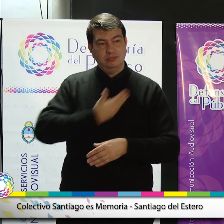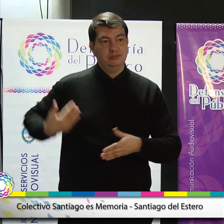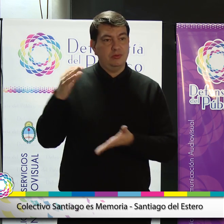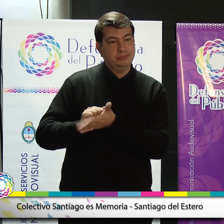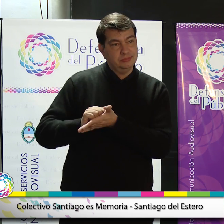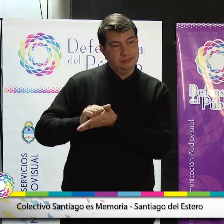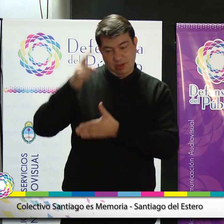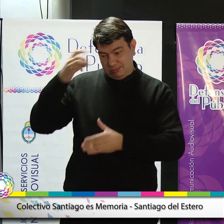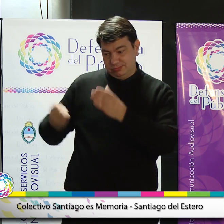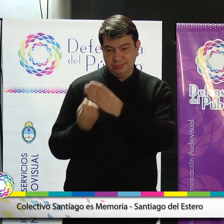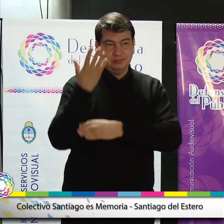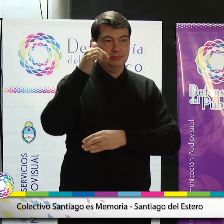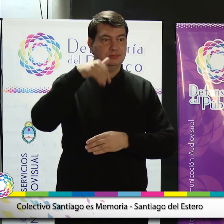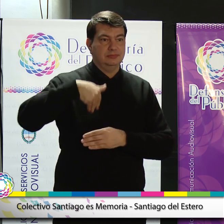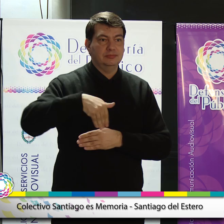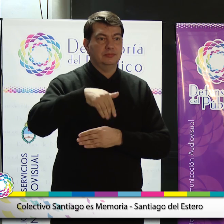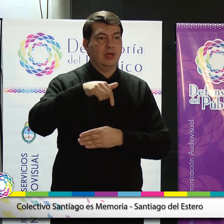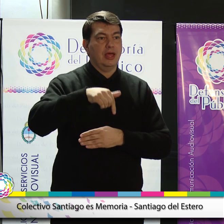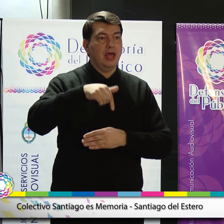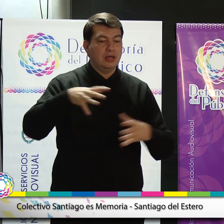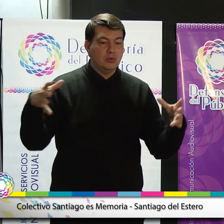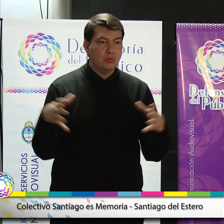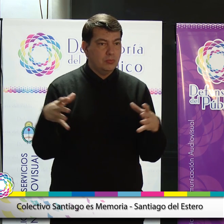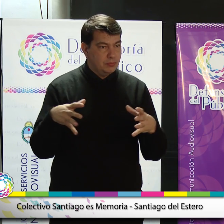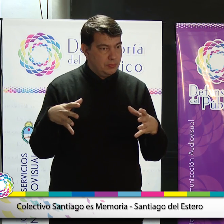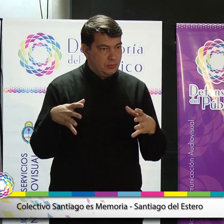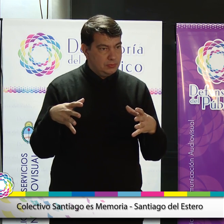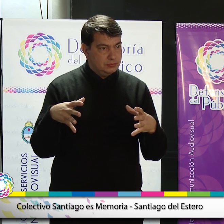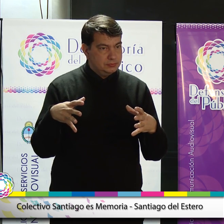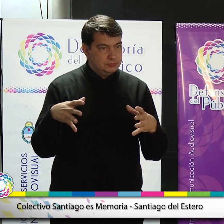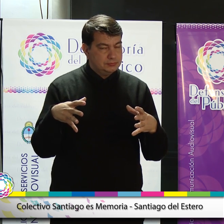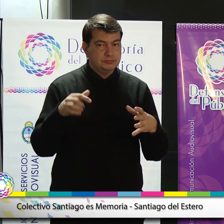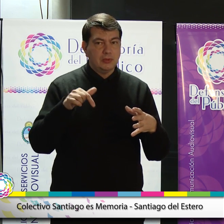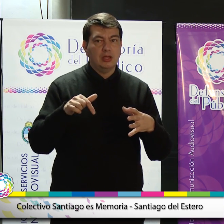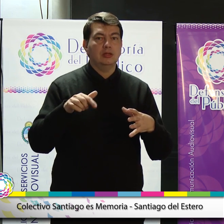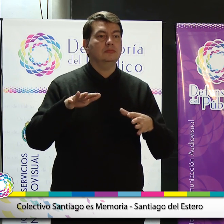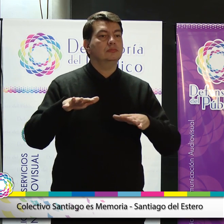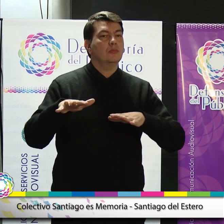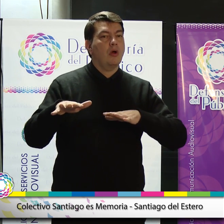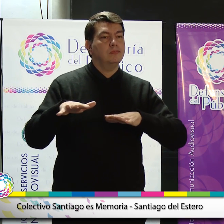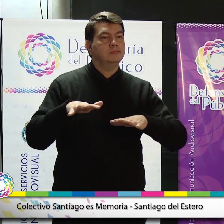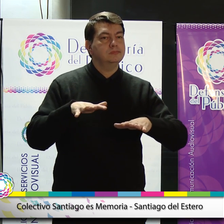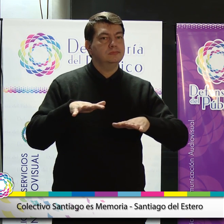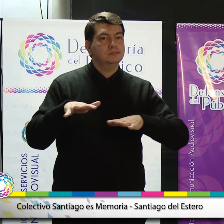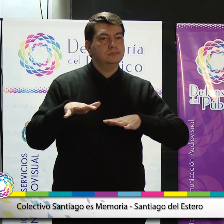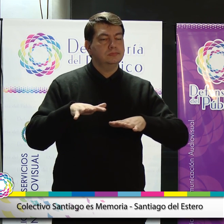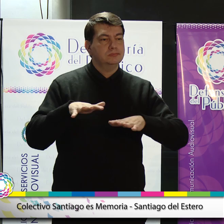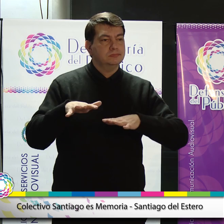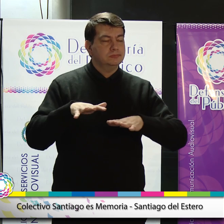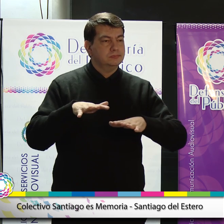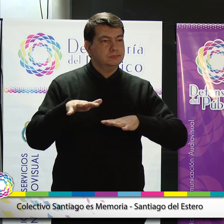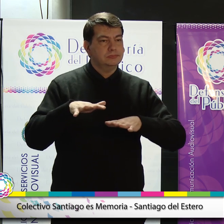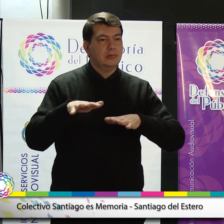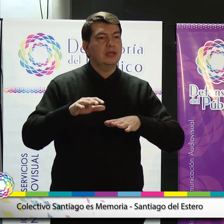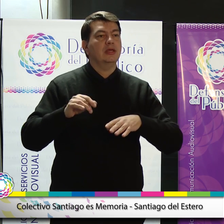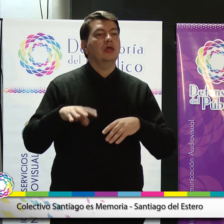partir de la formación de este colectivo ha quedado organizada este luego del